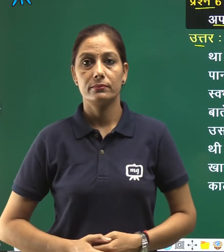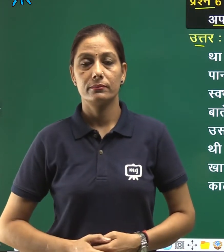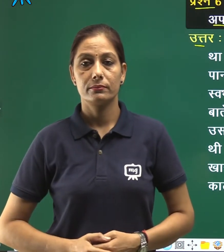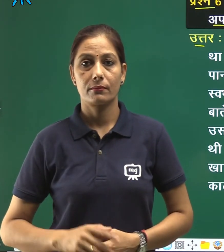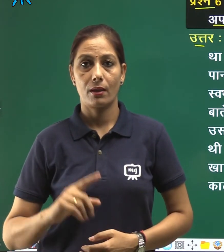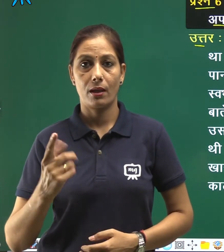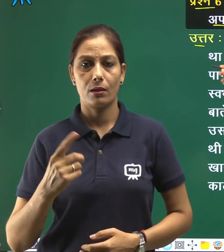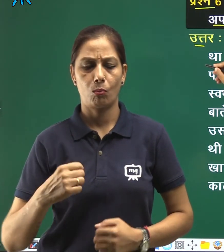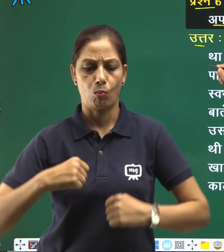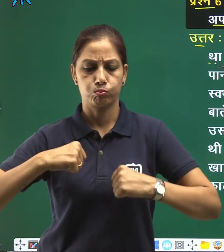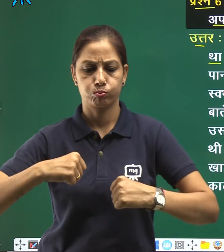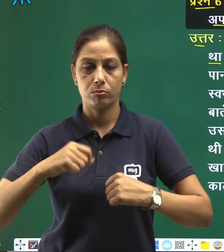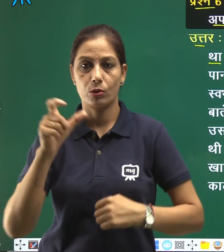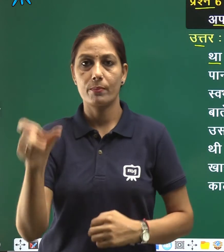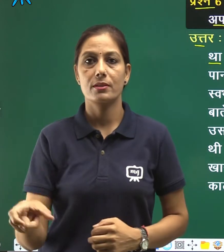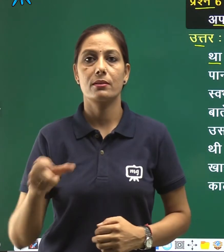एक मोटा व्यक्ति था।